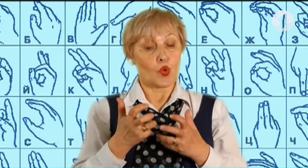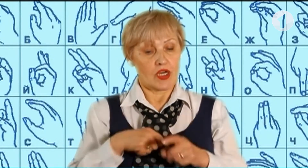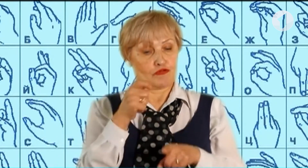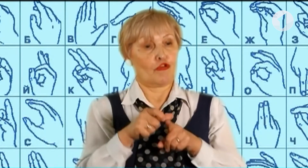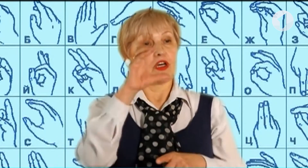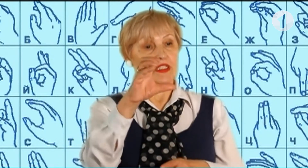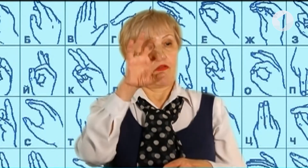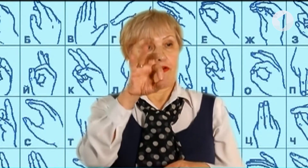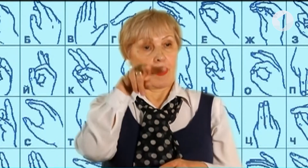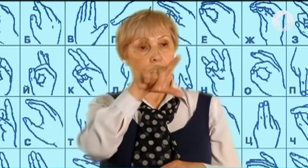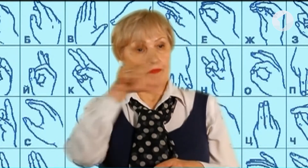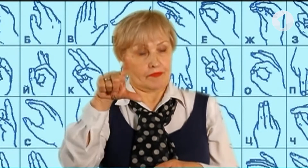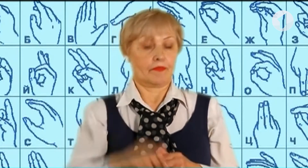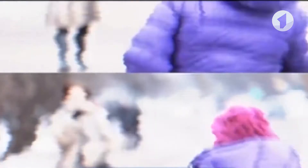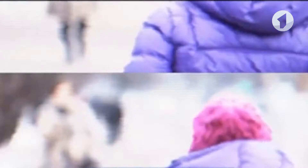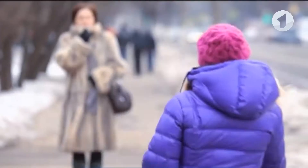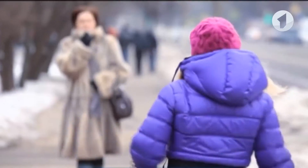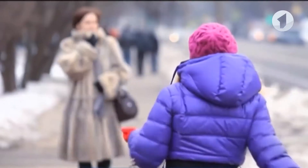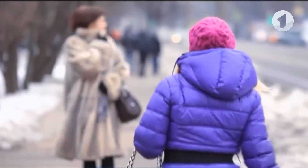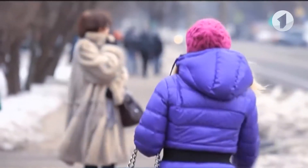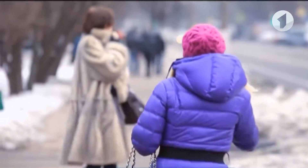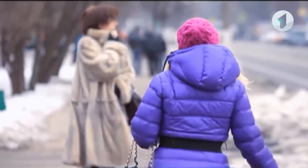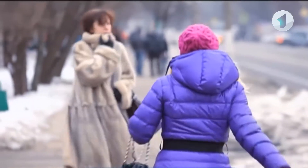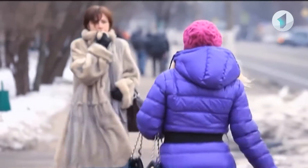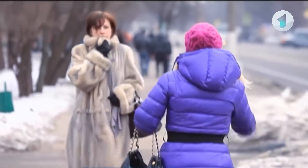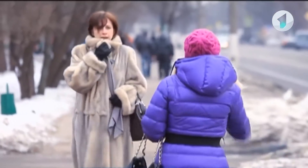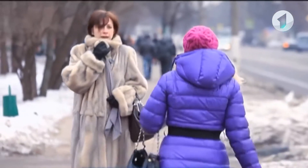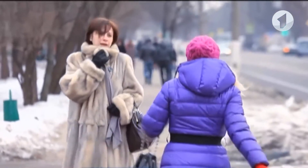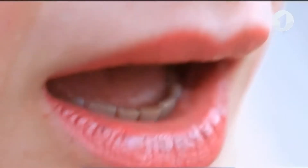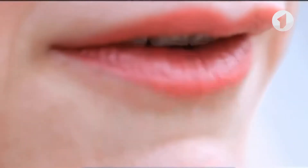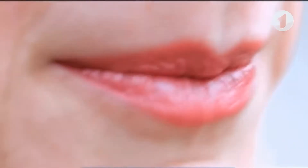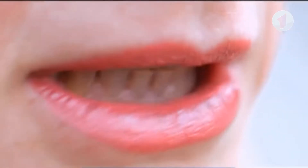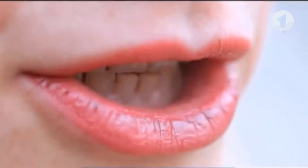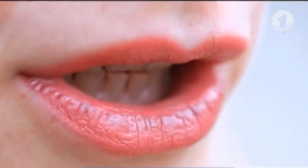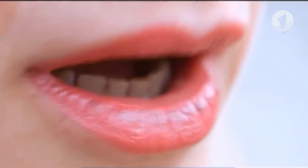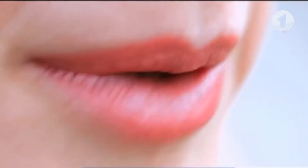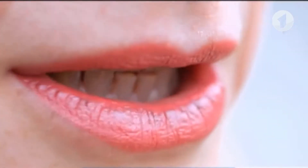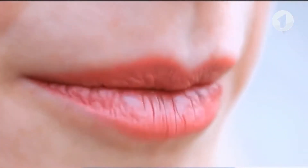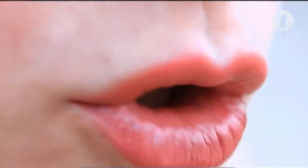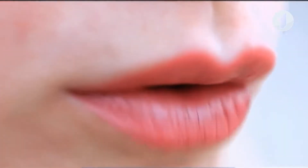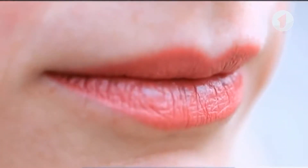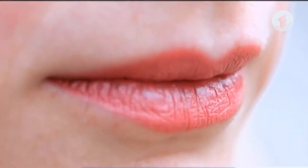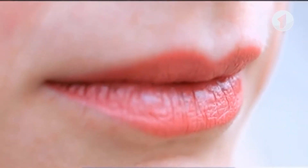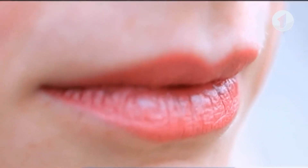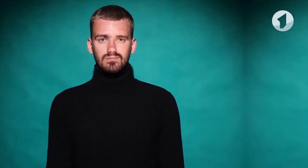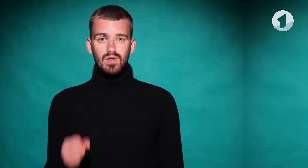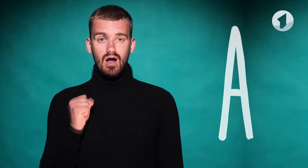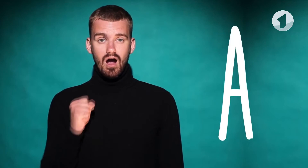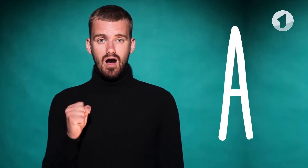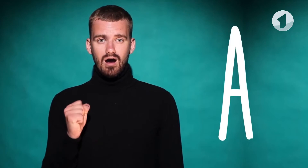Получается «Соль». Многие считают, что язык жестов просто дублирует нашу устную речь. Но это не так. Говорящие на